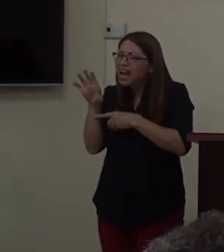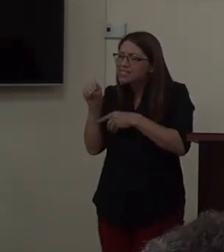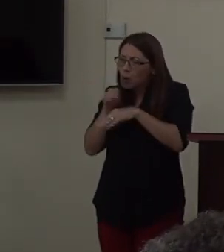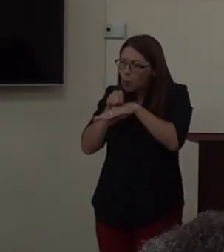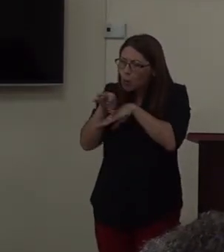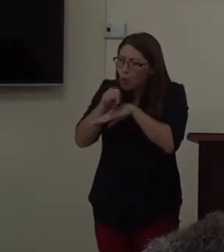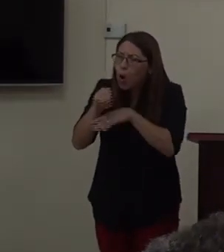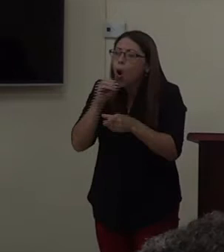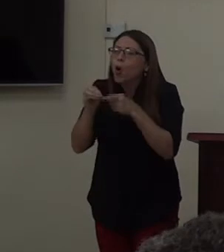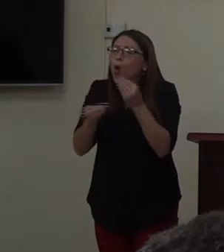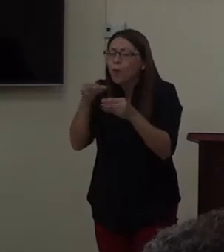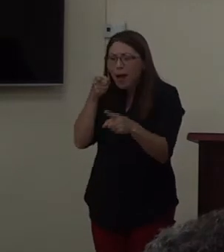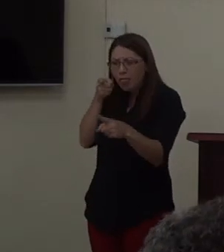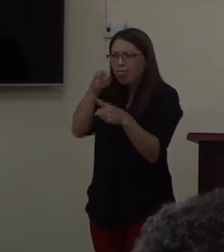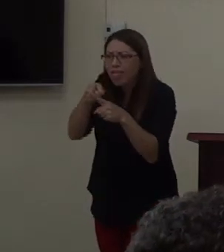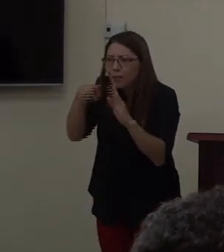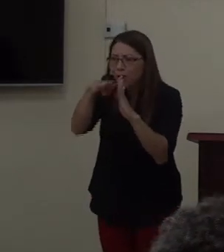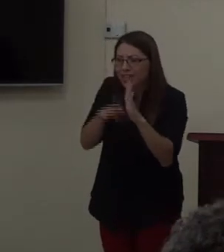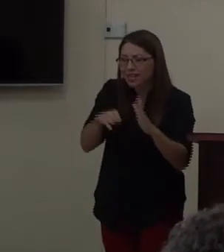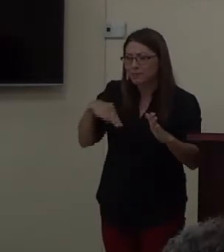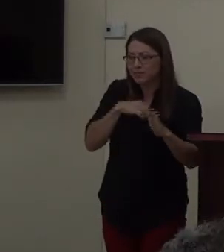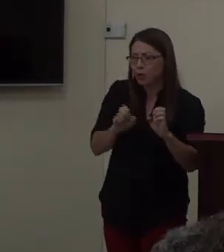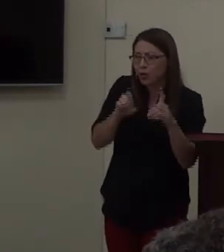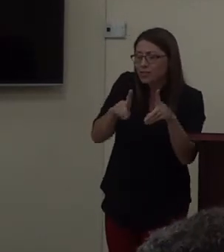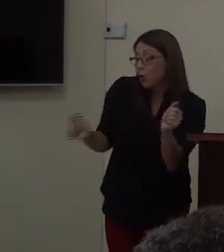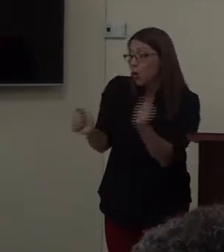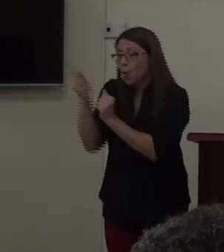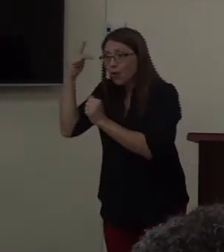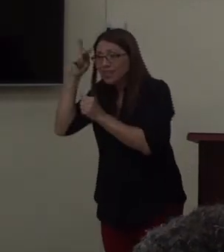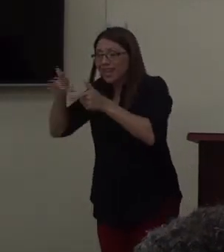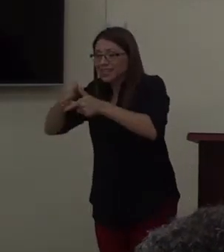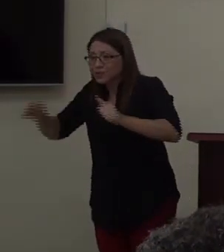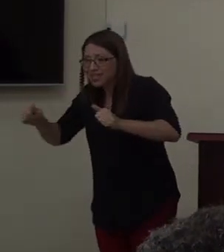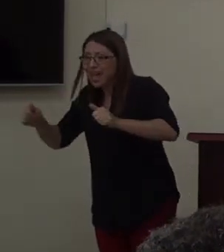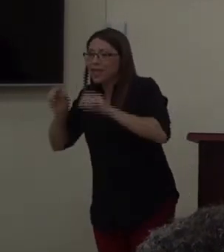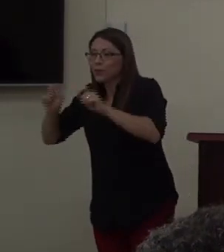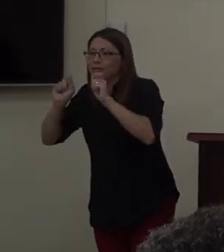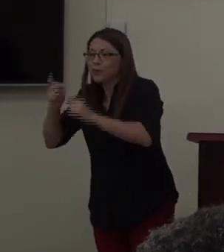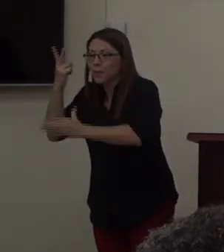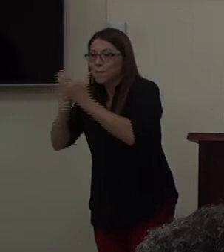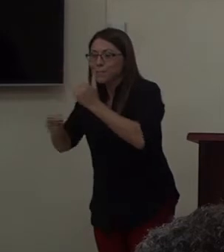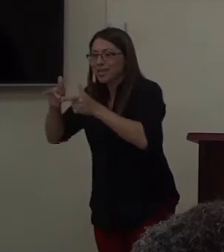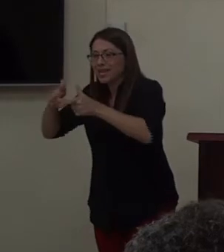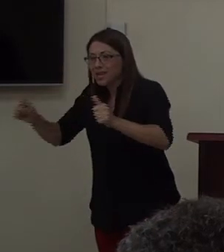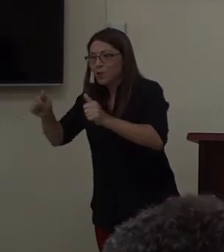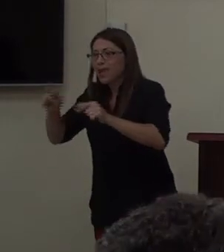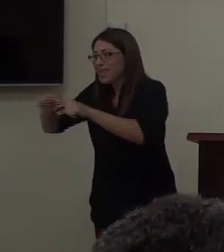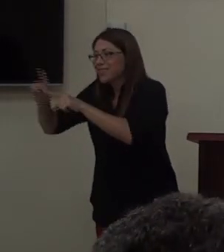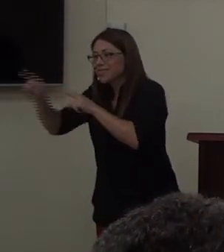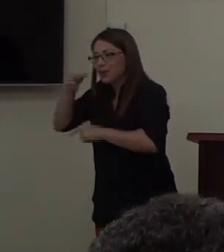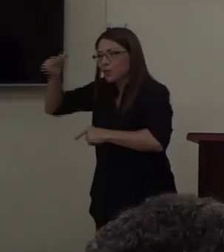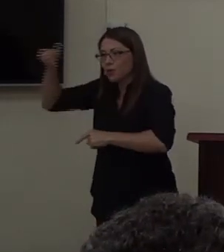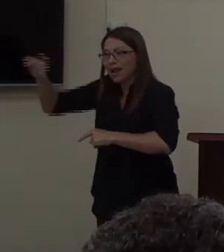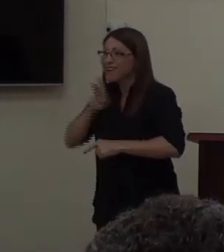educativas del Ministerio de Educación con la política lingüística de educación bilingüe intercultural, que nunca ha sido así,